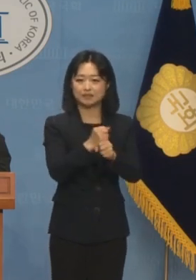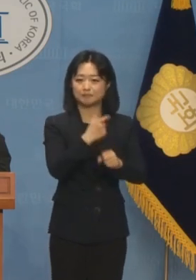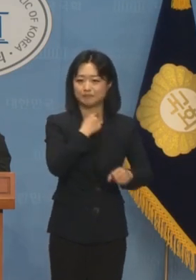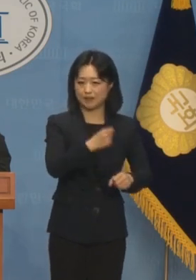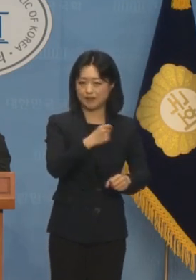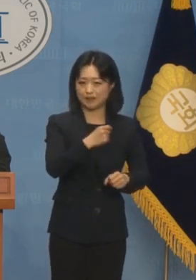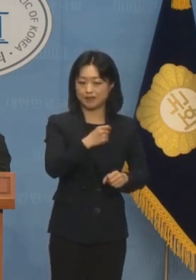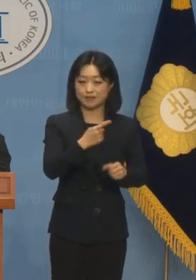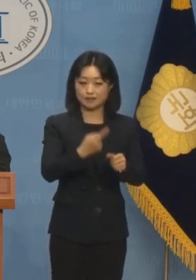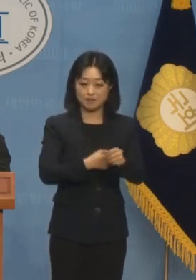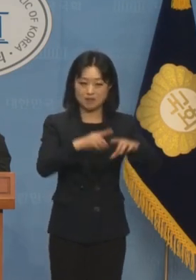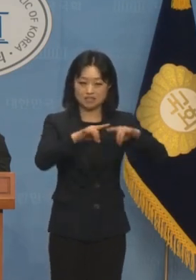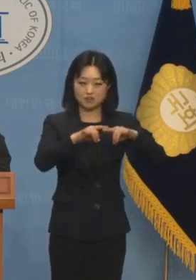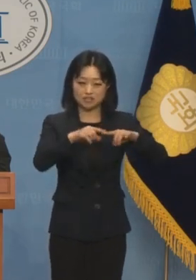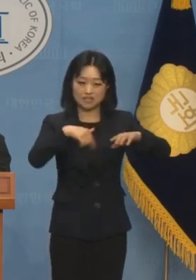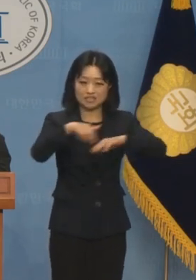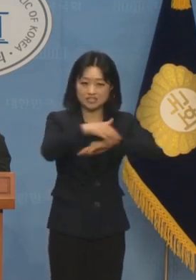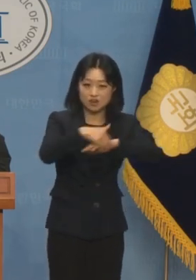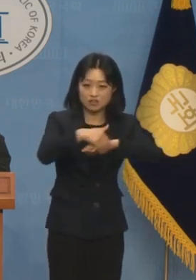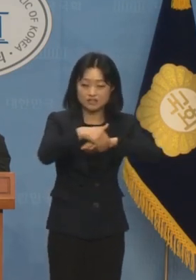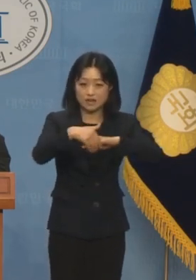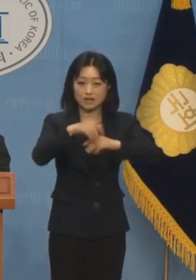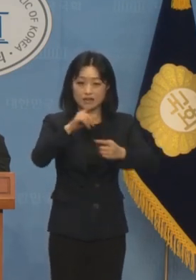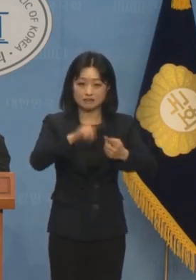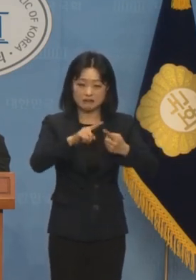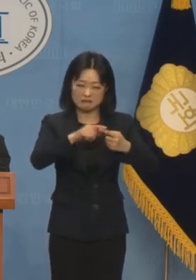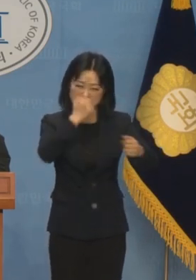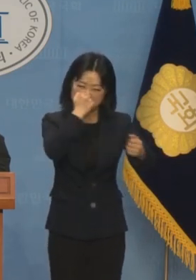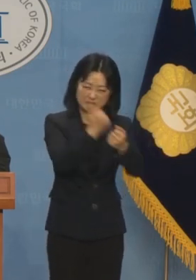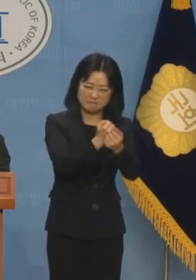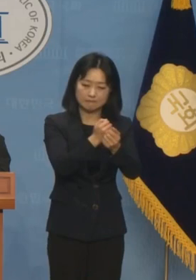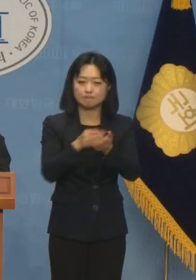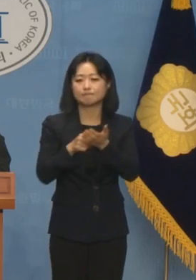만들겠다며 에너지 정책 역주행을 하고 있습니다.